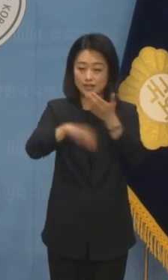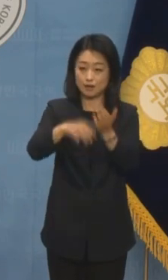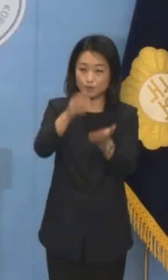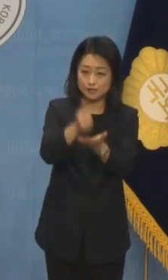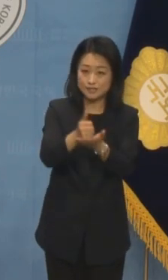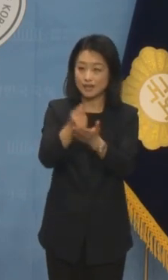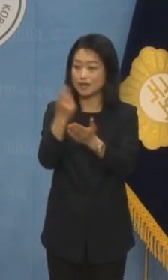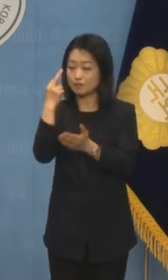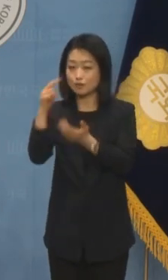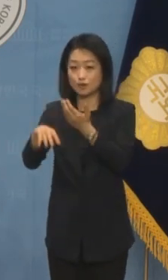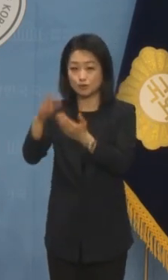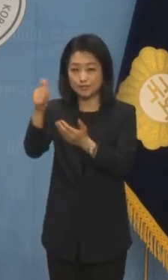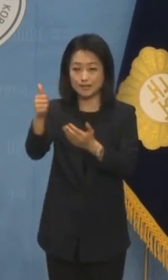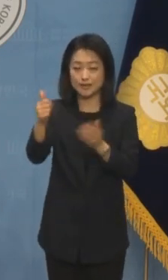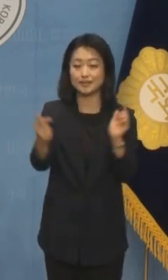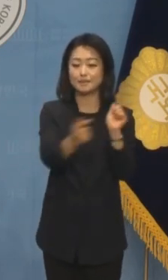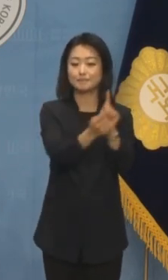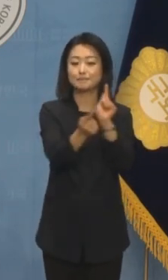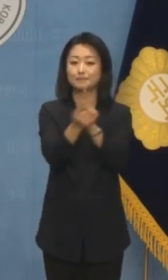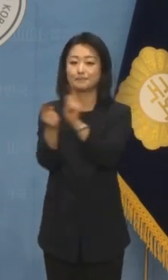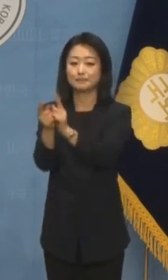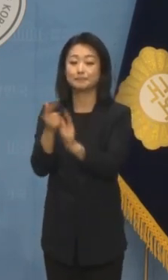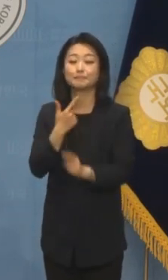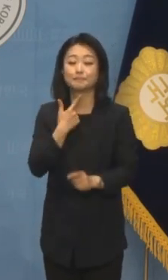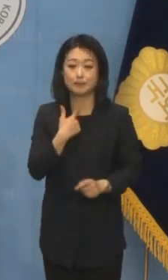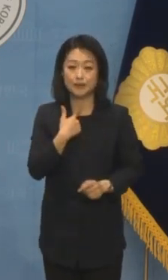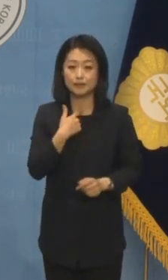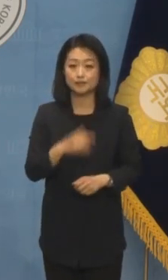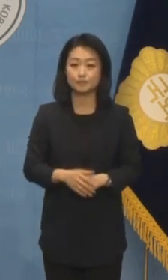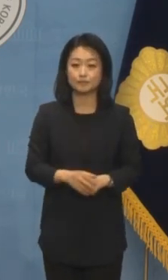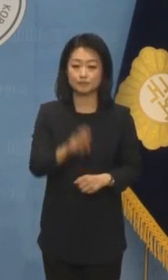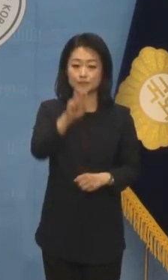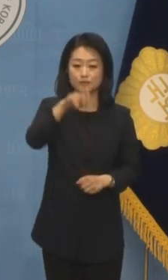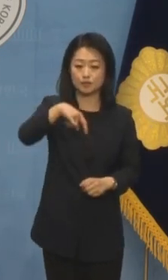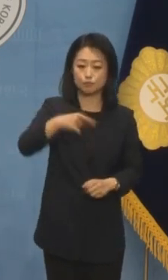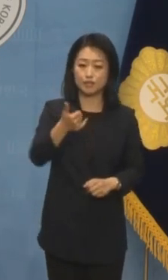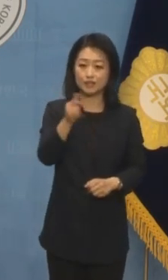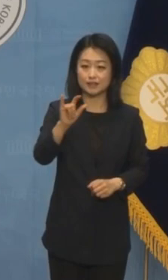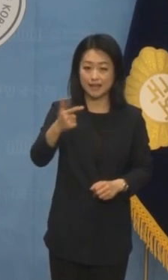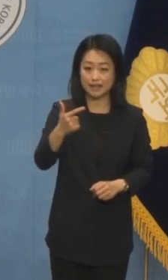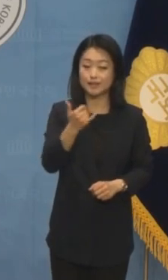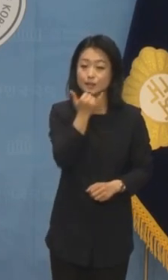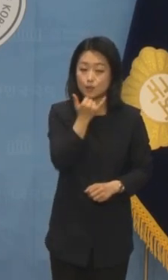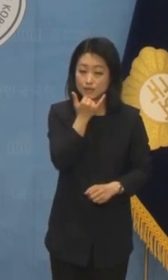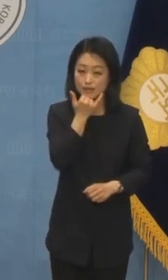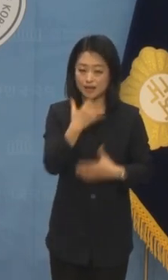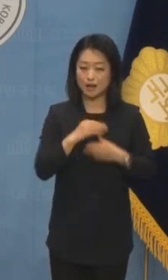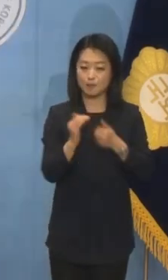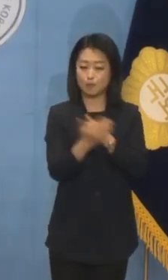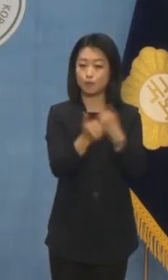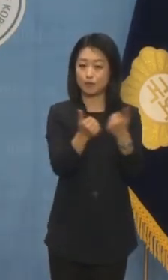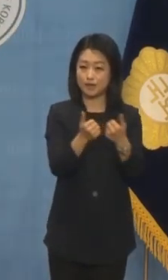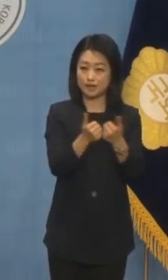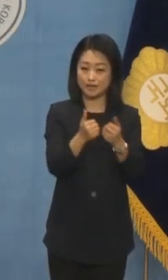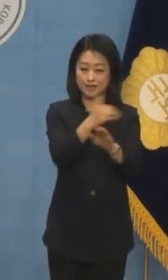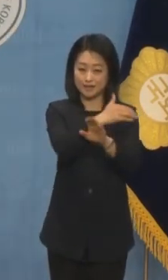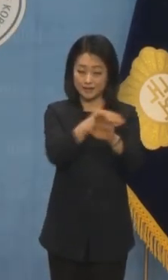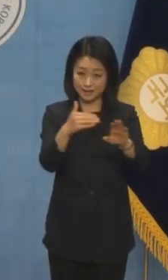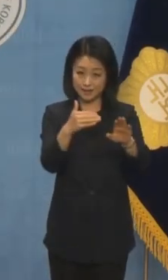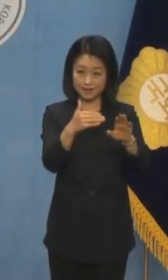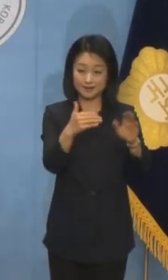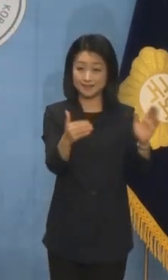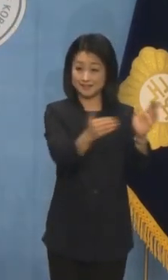의장을 만나기도 했습니다. 민헨 안보회의에 참석해서 정전체제 종식과